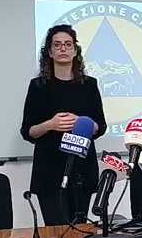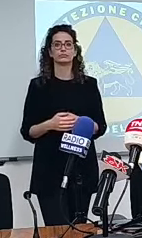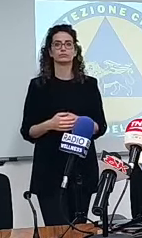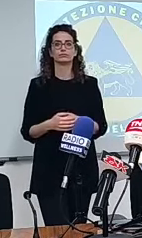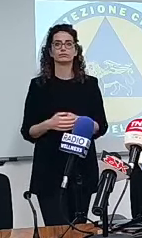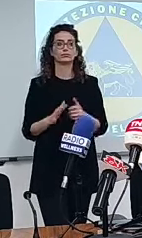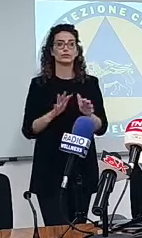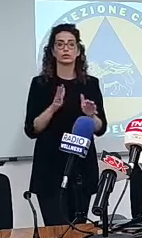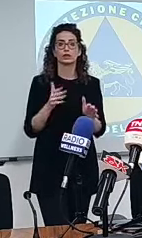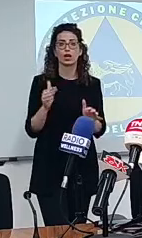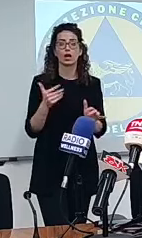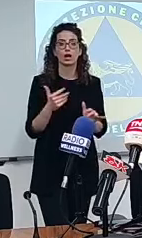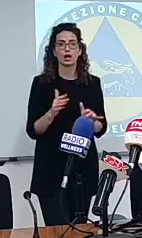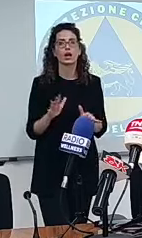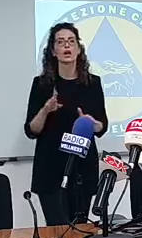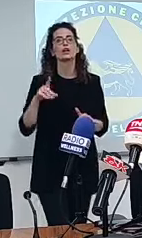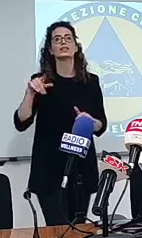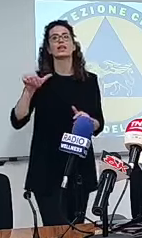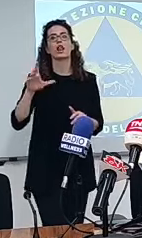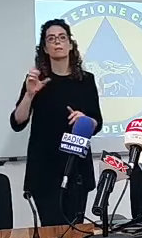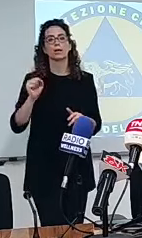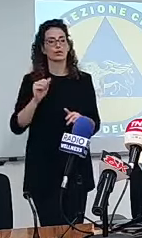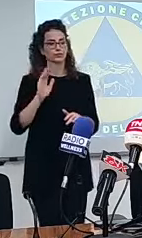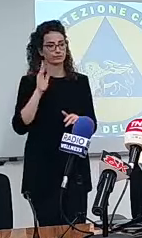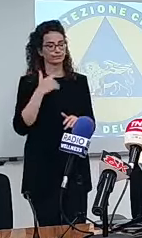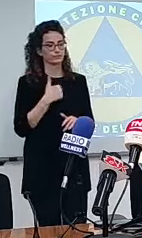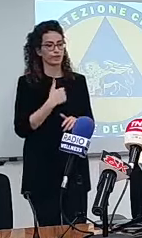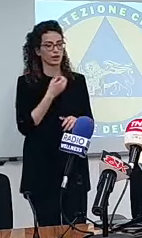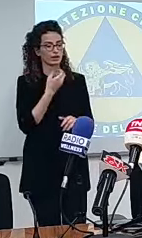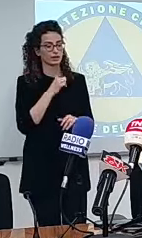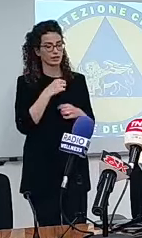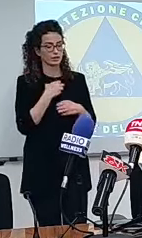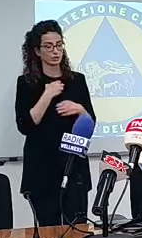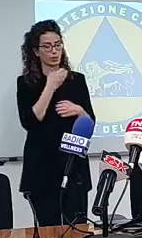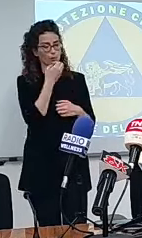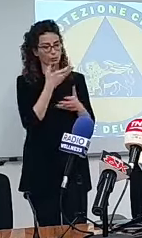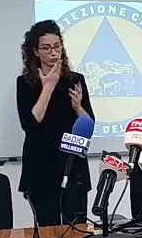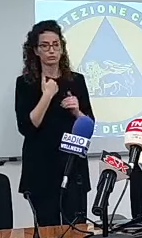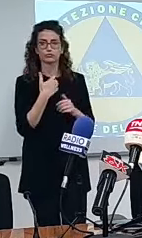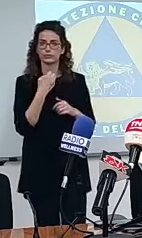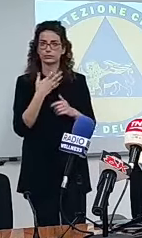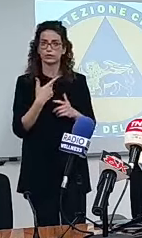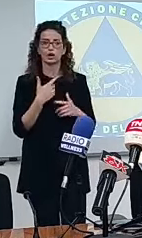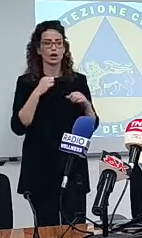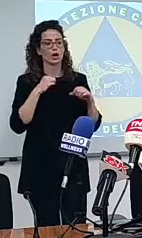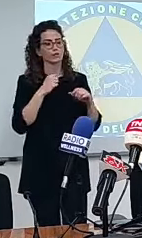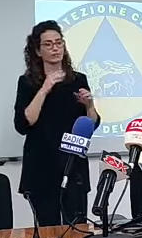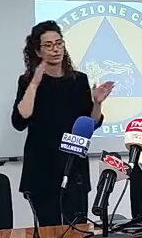Se non c'è altro, Albino Sammaso. Assessore, buongiorno. Buongiorno. Lei si occupa di sanità e non di